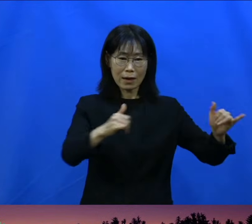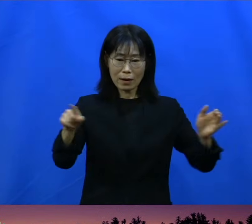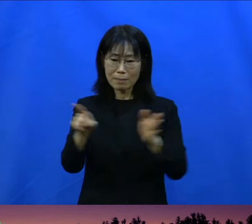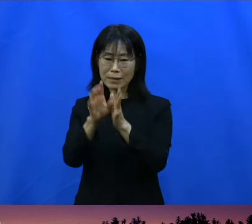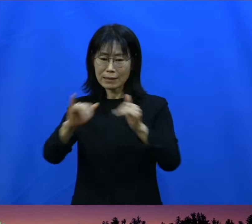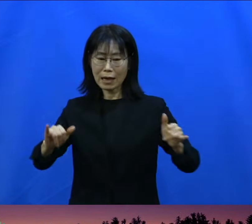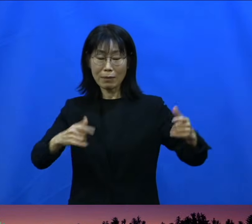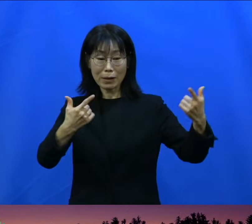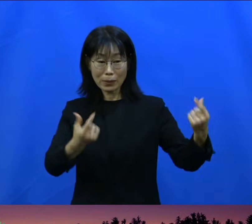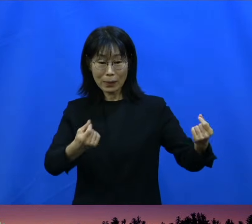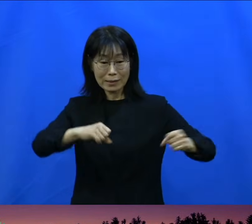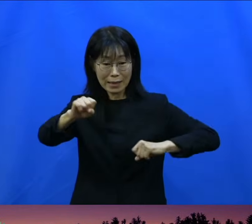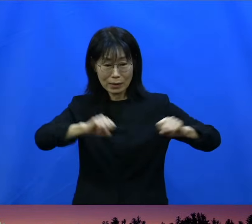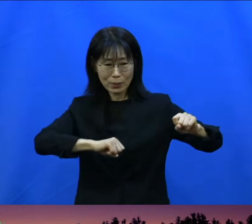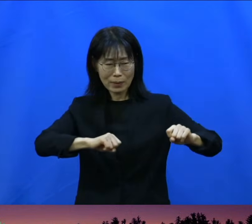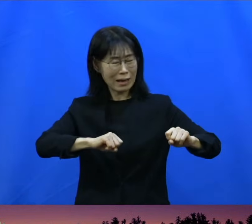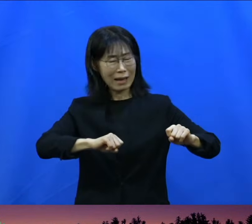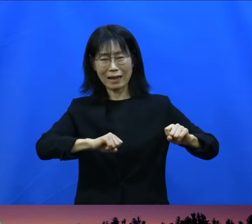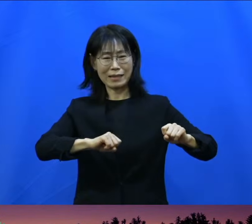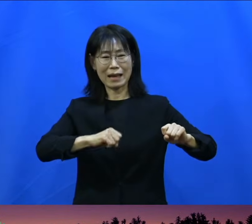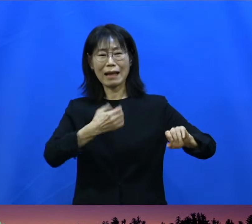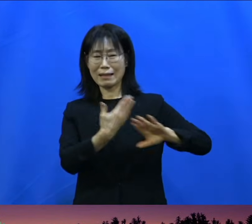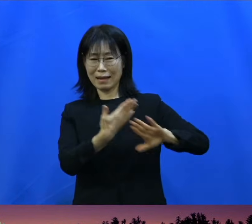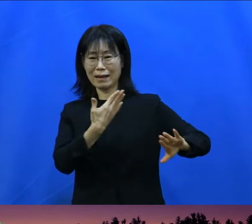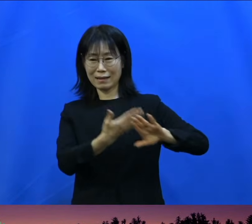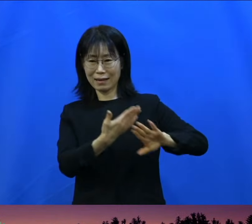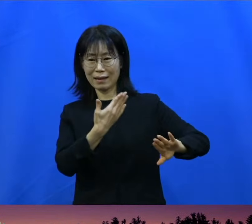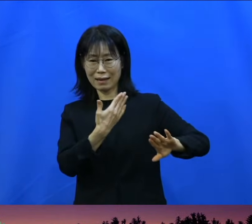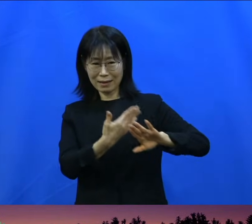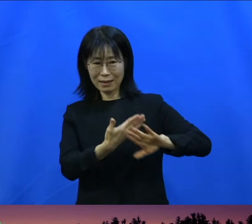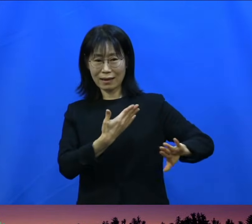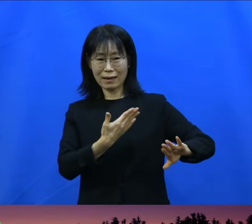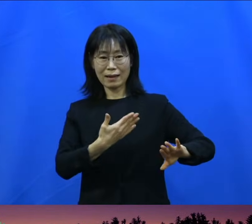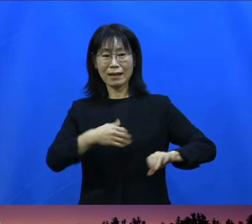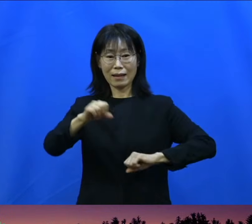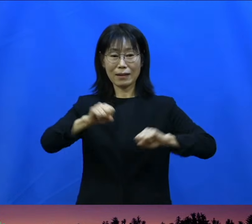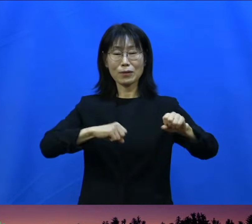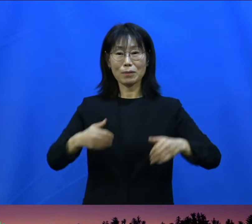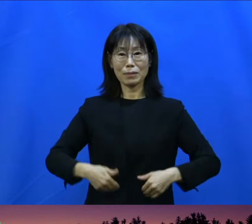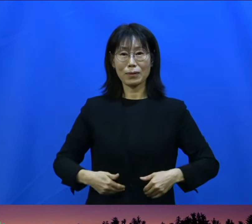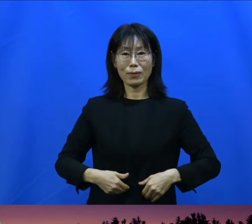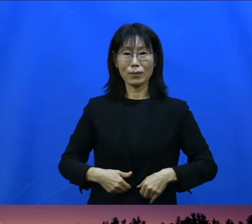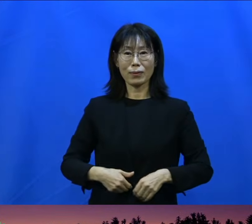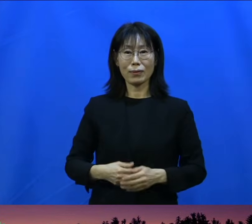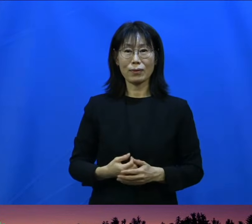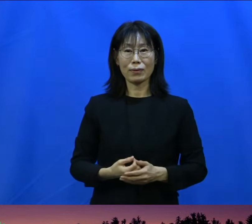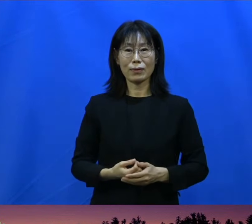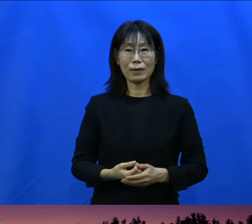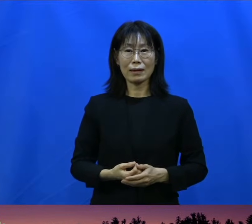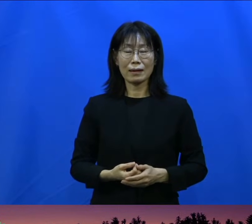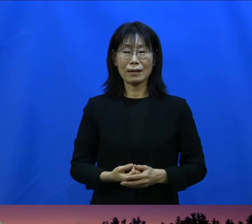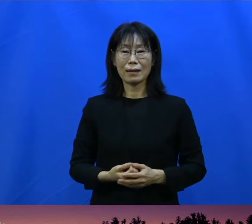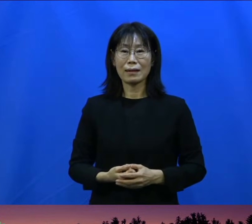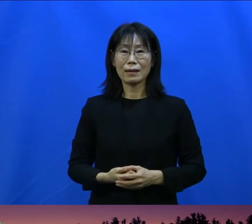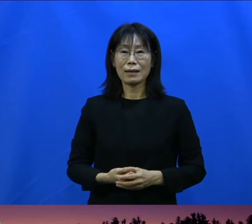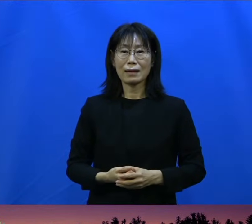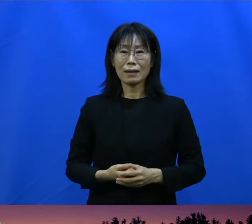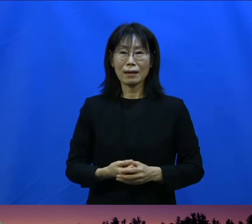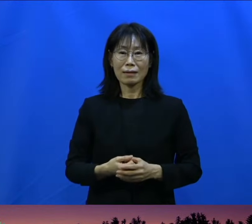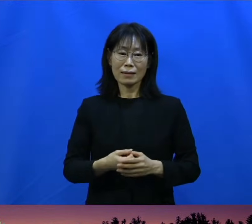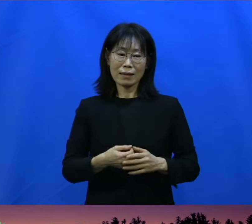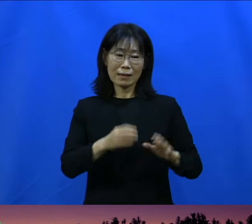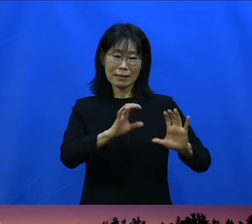달라야 돼요. 같으면 아니에요. 근데 다르게 사는 건 위험한 겁니다.